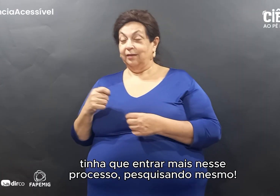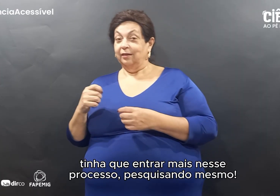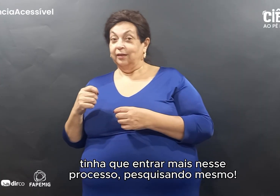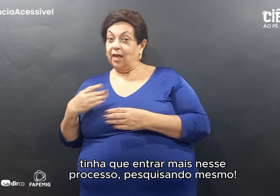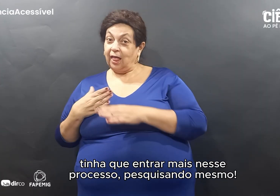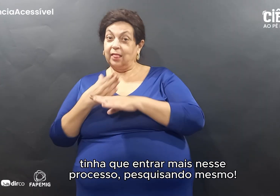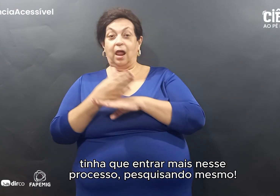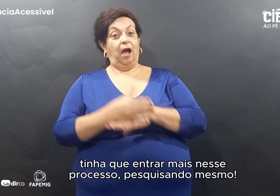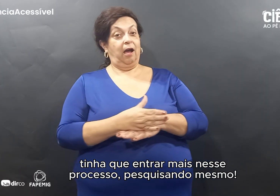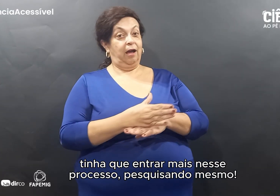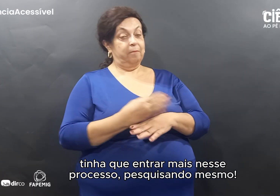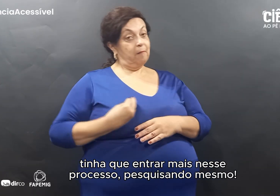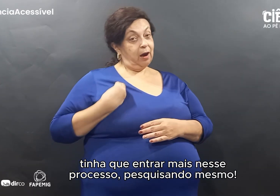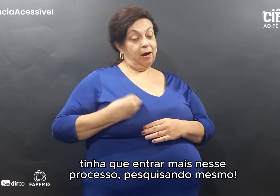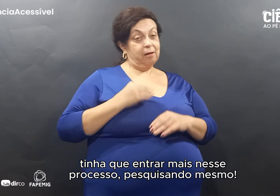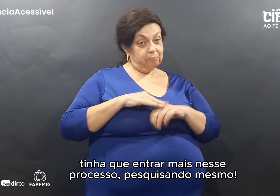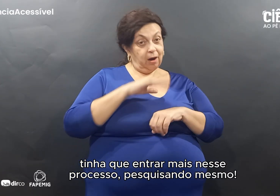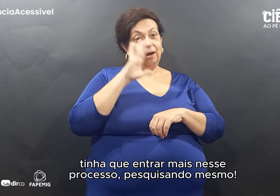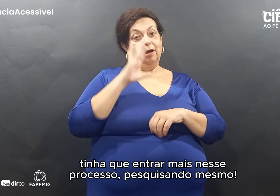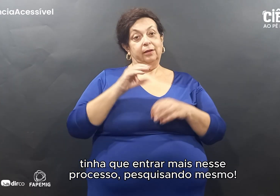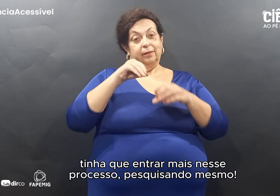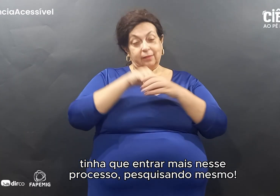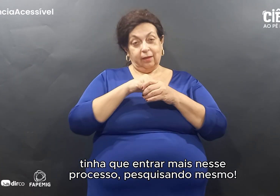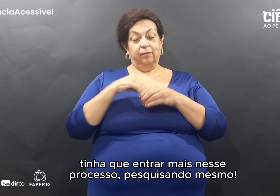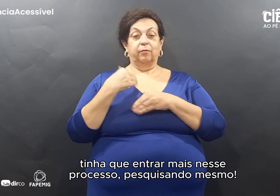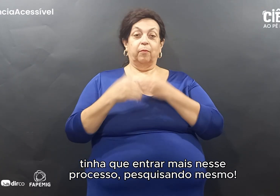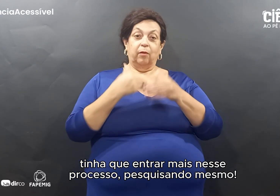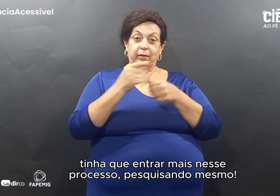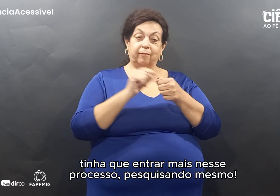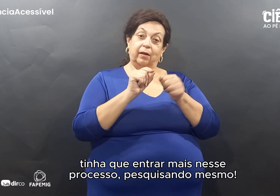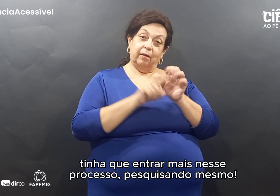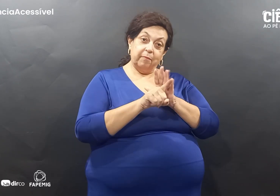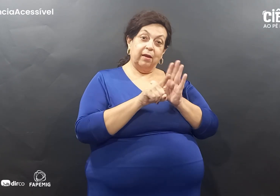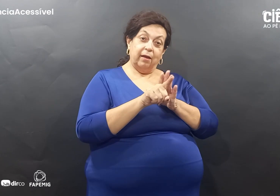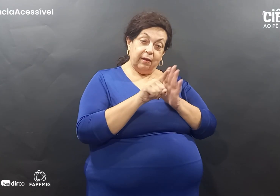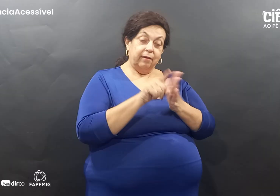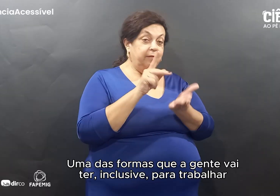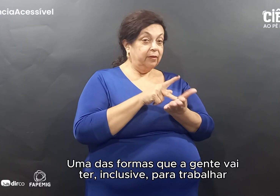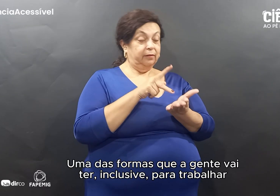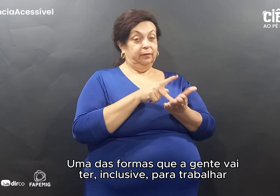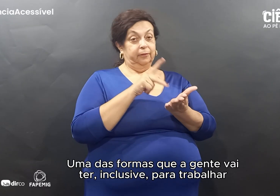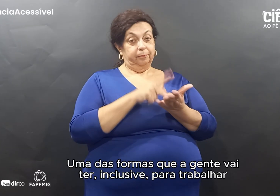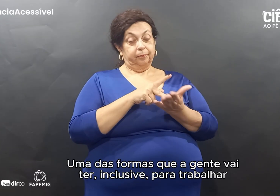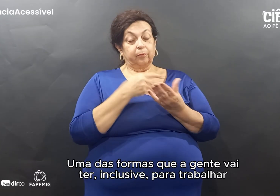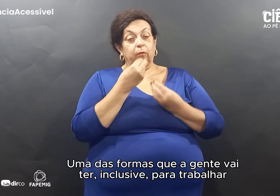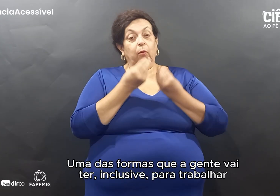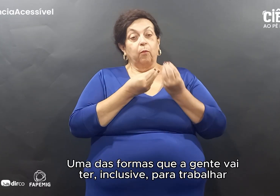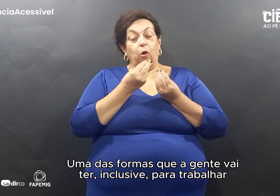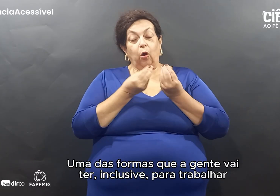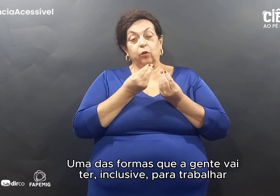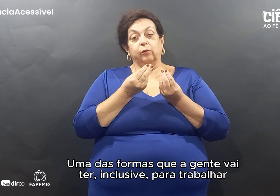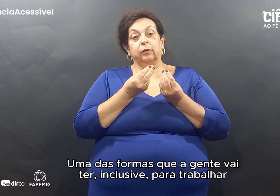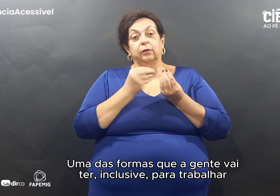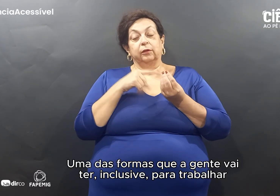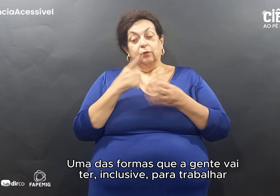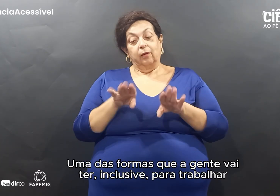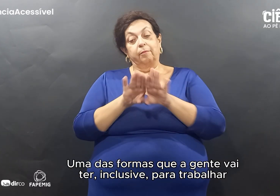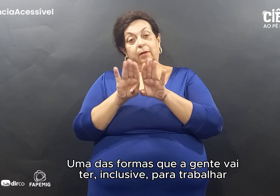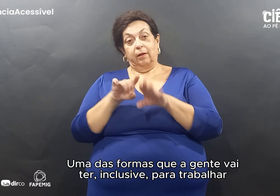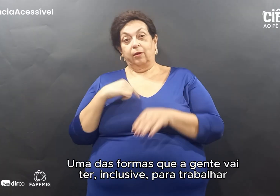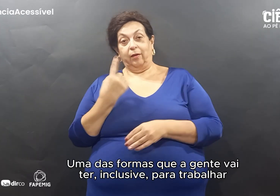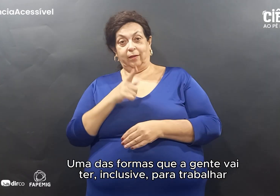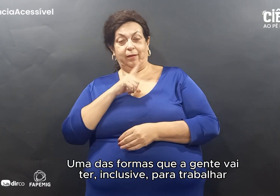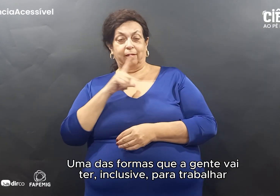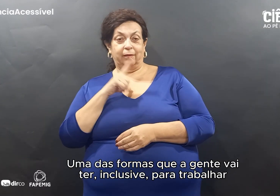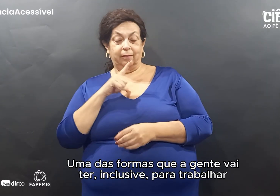tinha que entrar mais para dentro nesse processo, pesquisando mesmo. Uma das formas que a gente vai ter, inclusive,